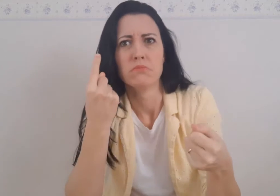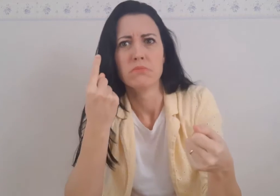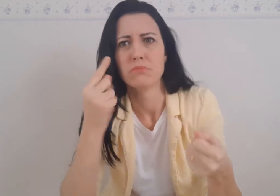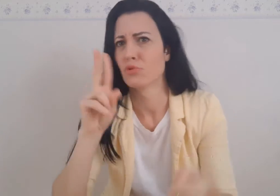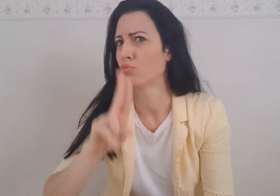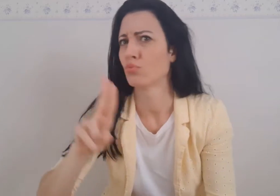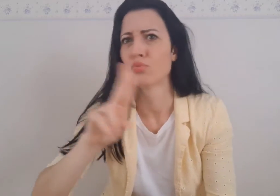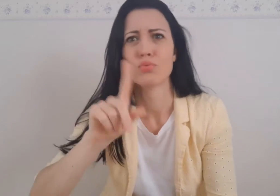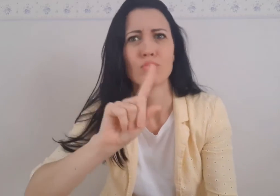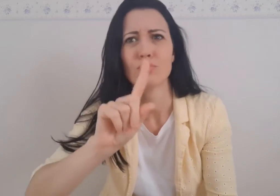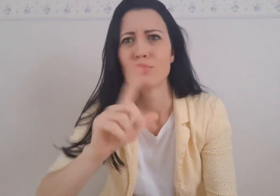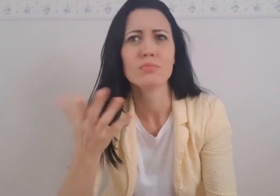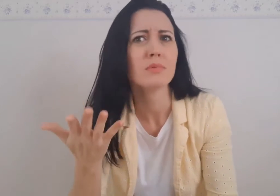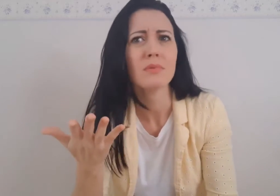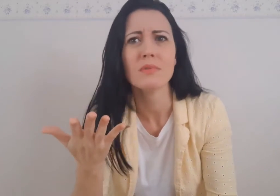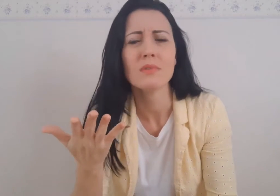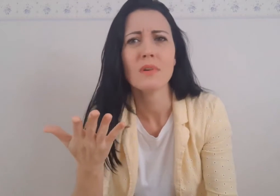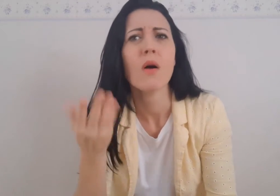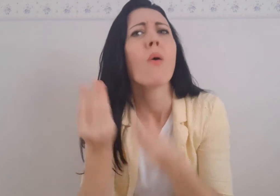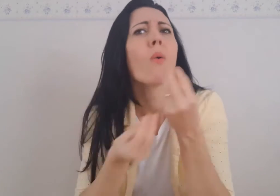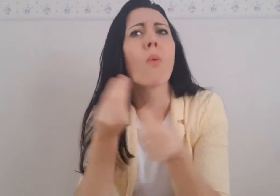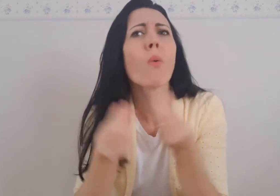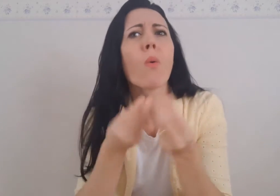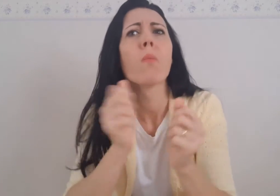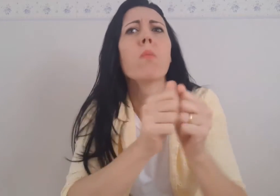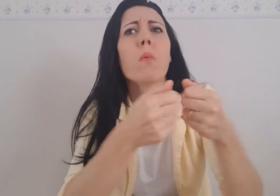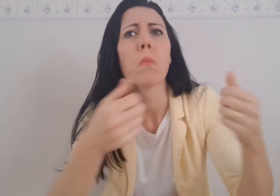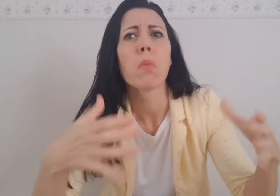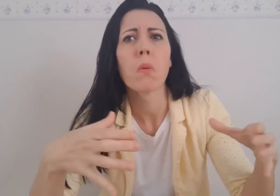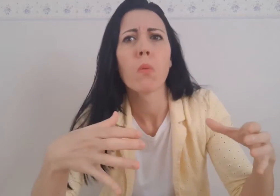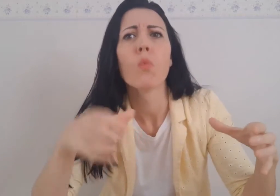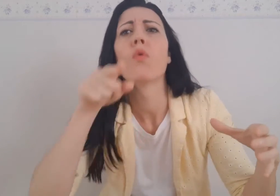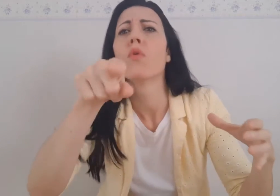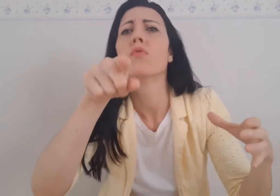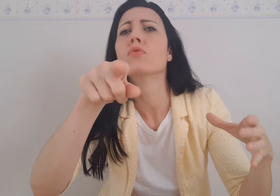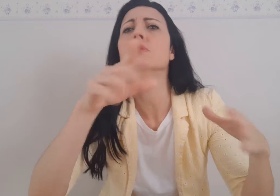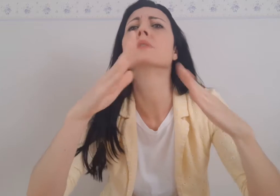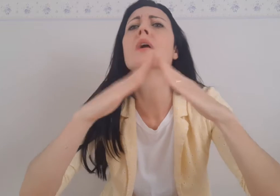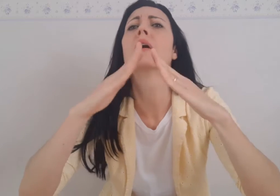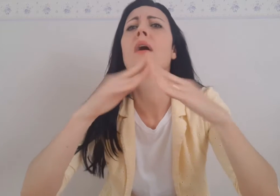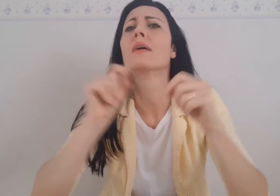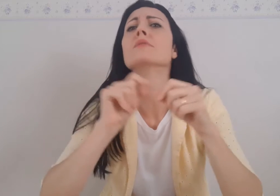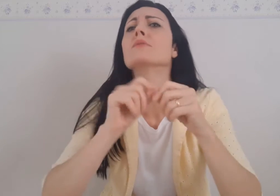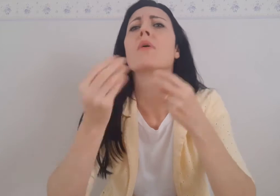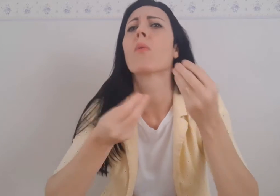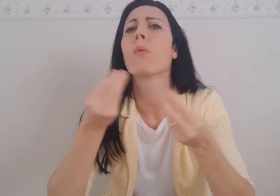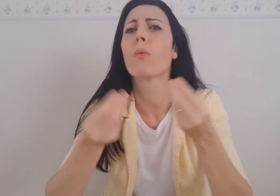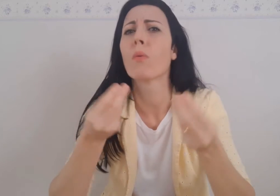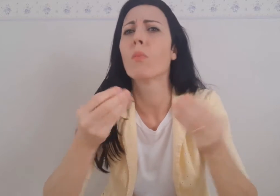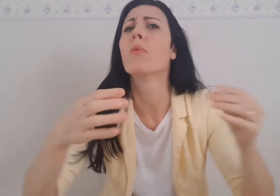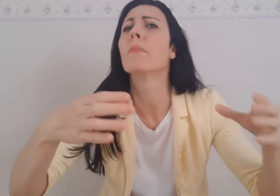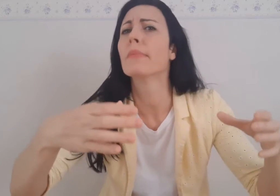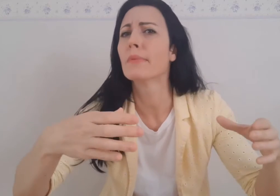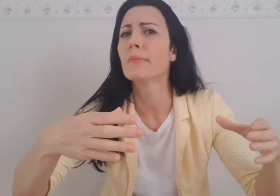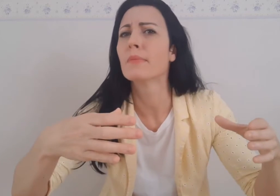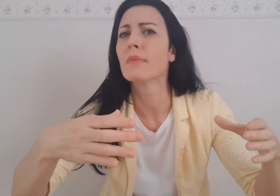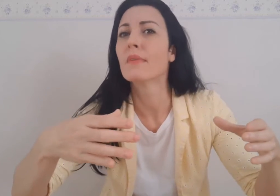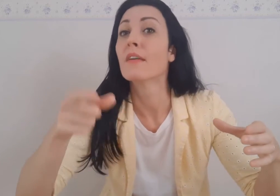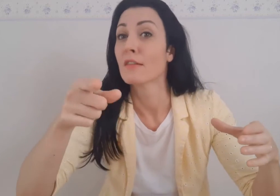Fica estranho, não é utilizado. Como corta o pão? Você aí em casa, como que você faz com